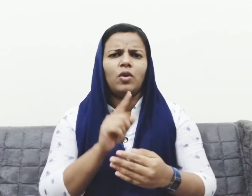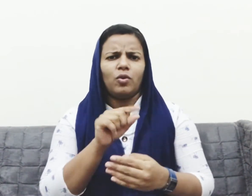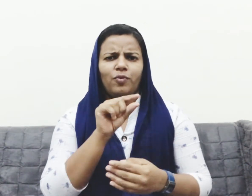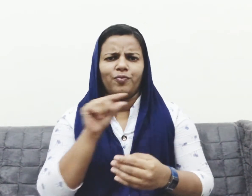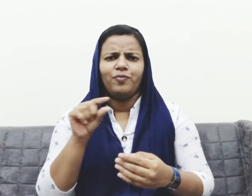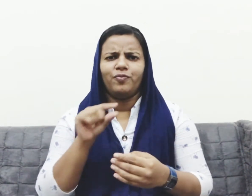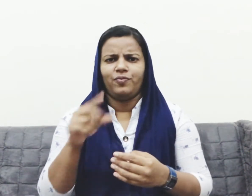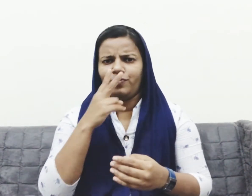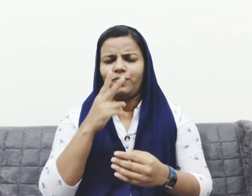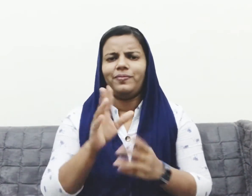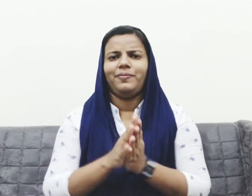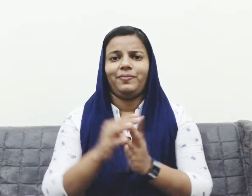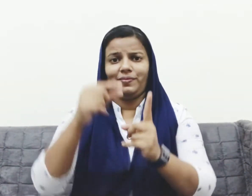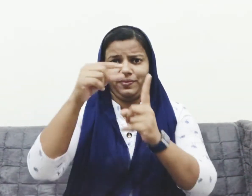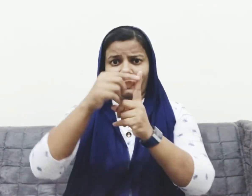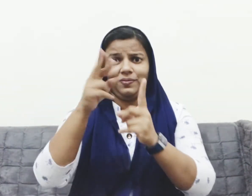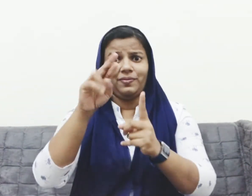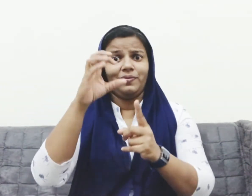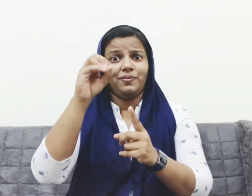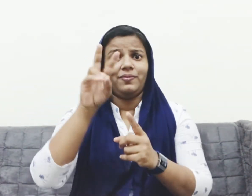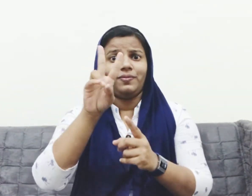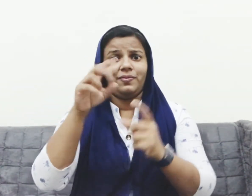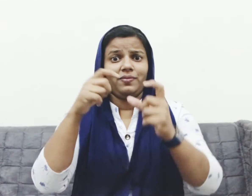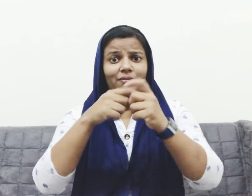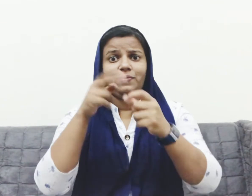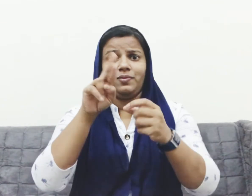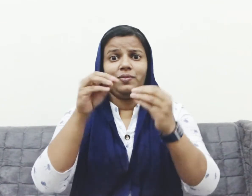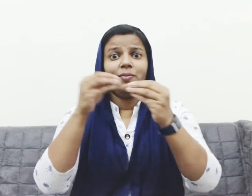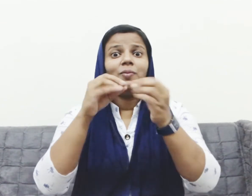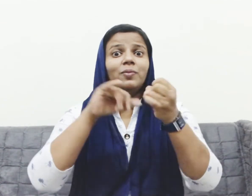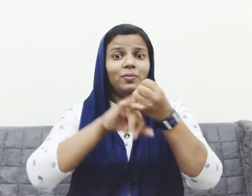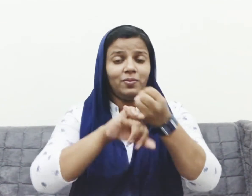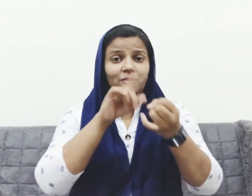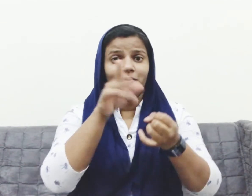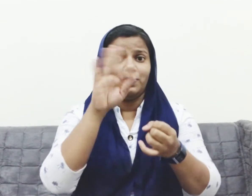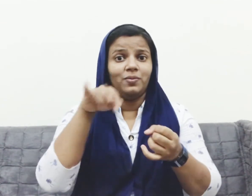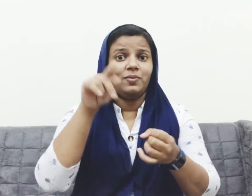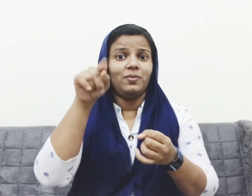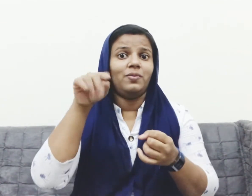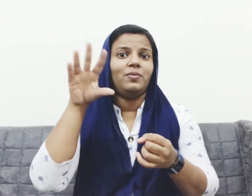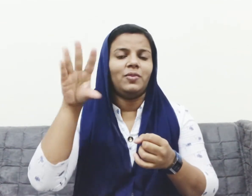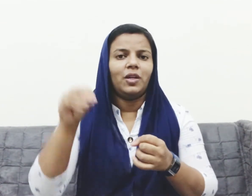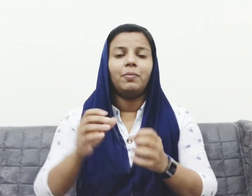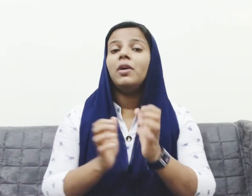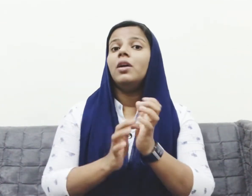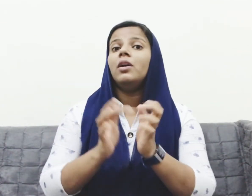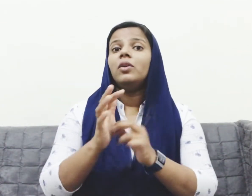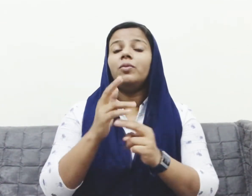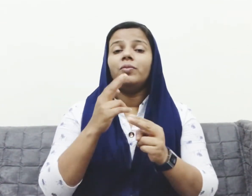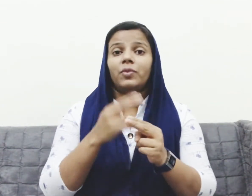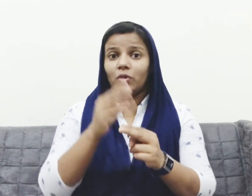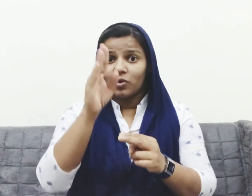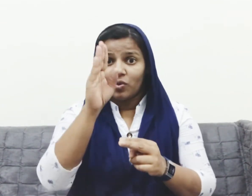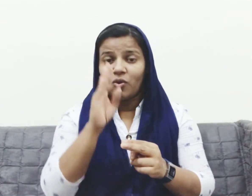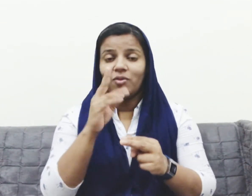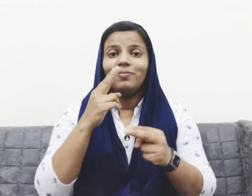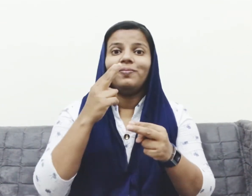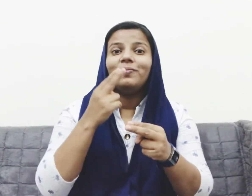ഓരോ പദങ്ങളും നമുക്ക് വളരെ അർത്ഥവത്തായ പദങ്ങളാണ്. യഹോവയുടെ നാമം, യഹോവയുടെ നാമം അല്ലെങ്കിൽ ദൈവത്തിൻ്റെ